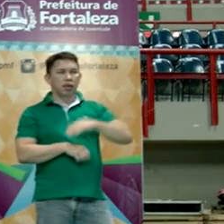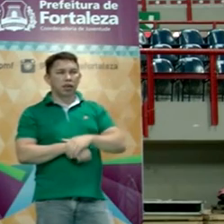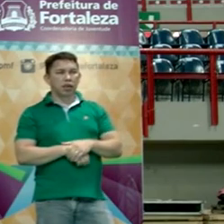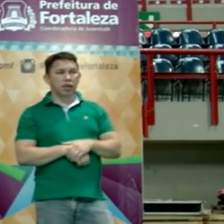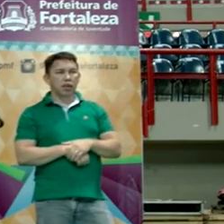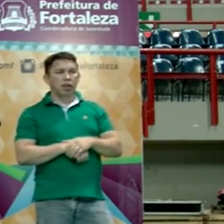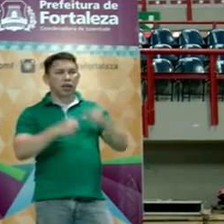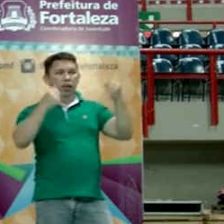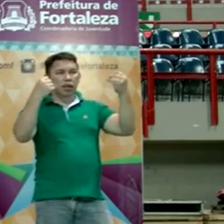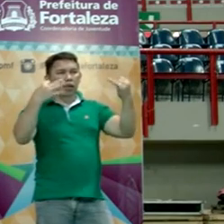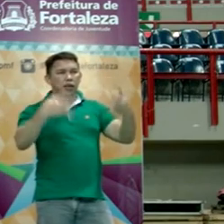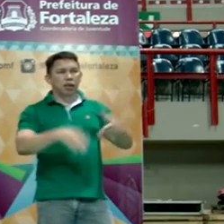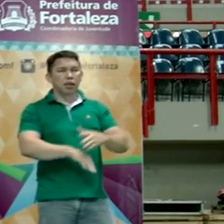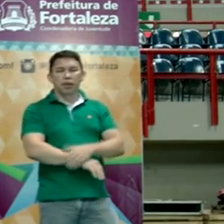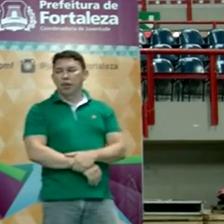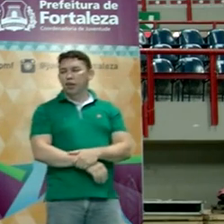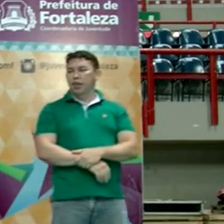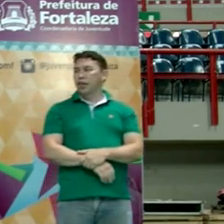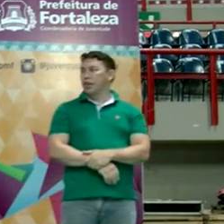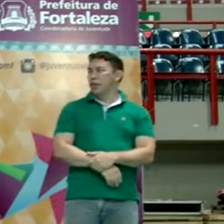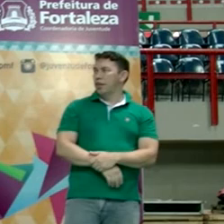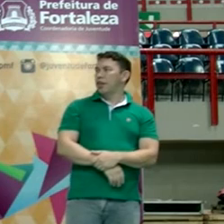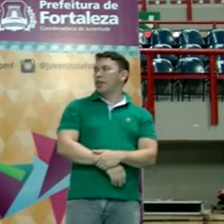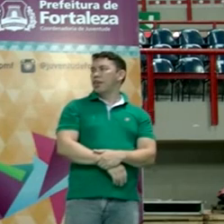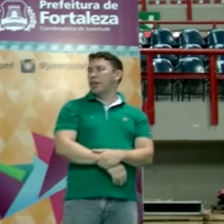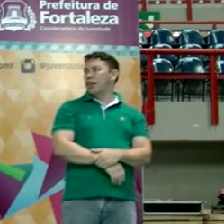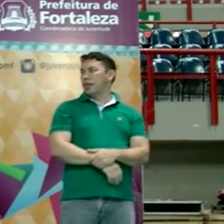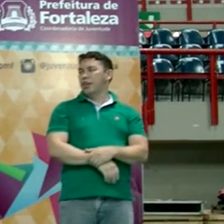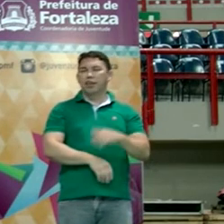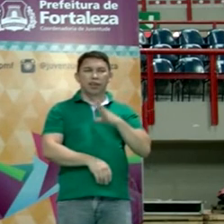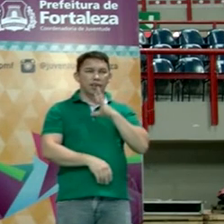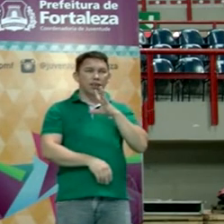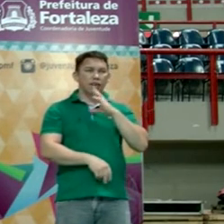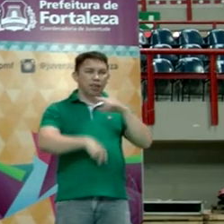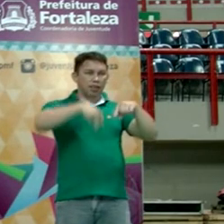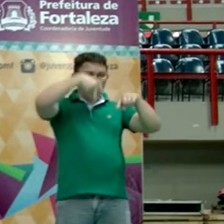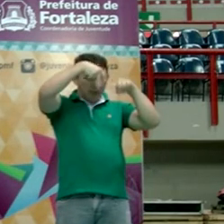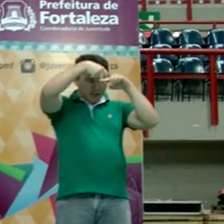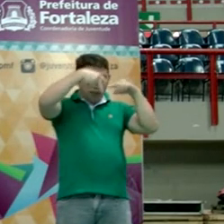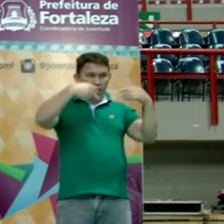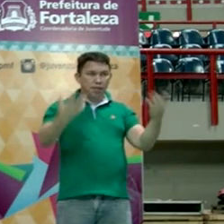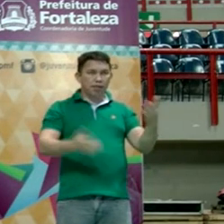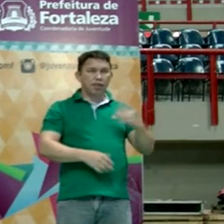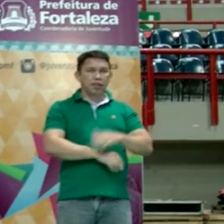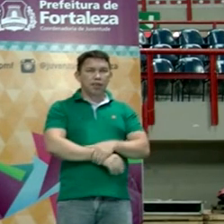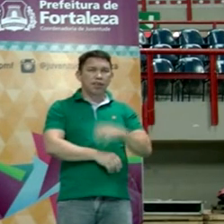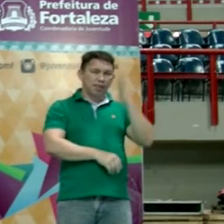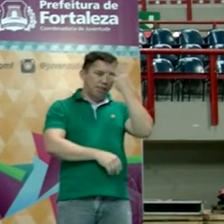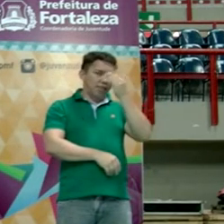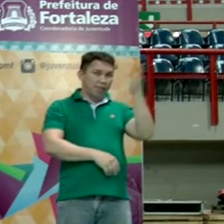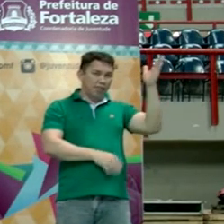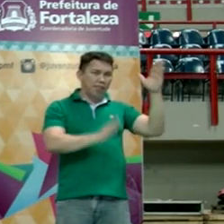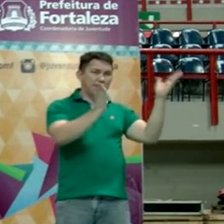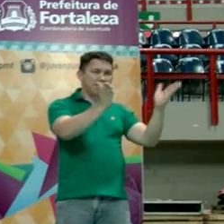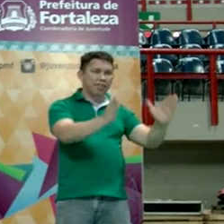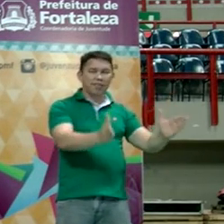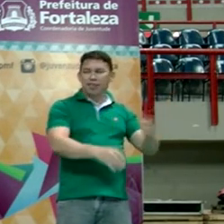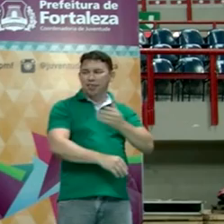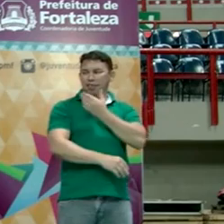Vingadores. Agora está contando a história todinha ali. Ah, Capitão América você conhece. Também um bonitão daquele lá do cinema, né?